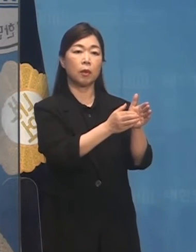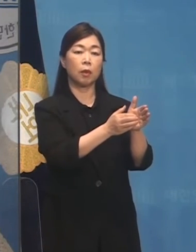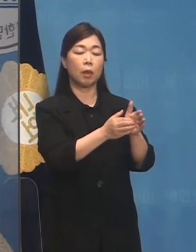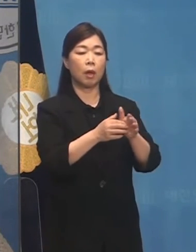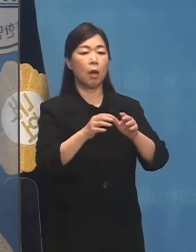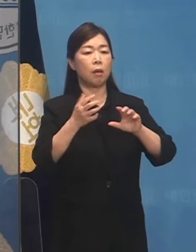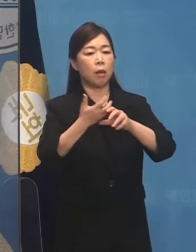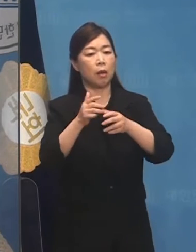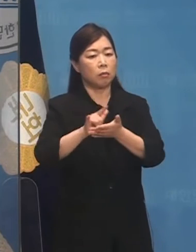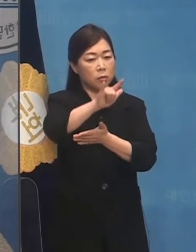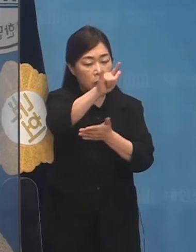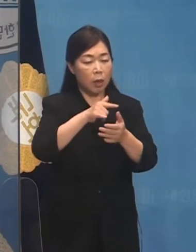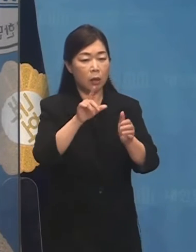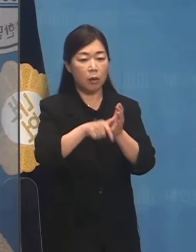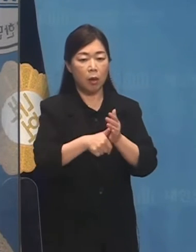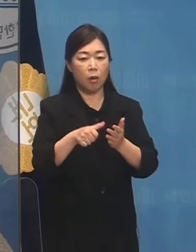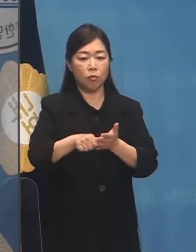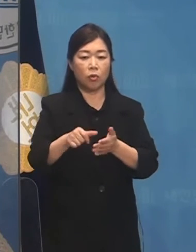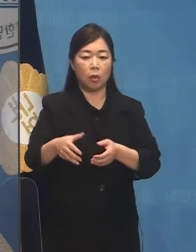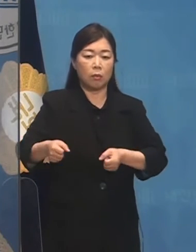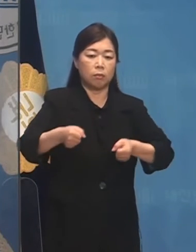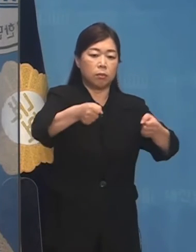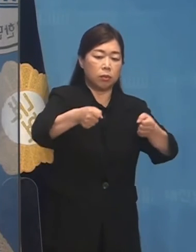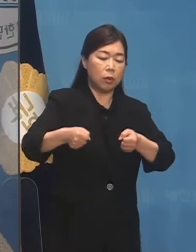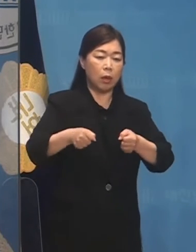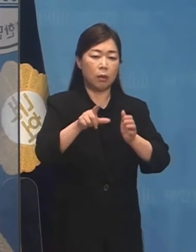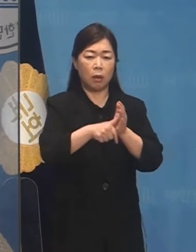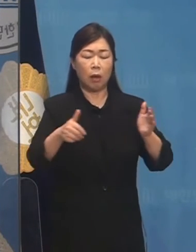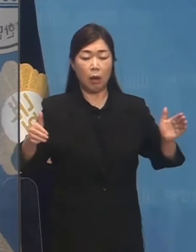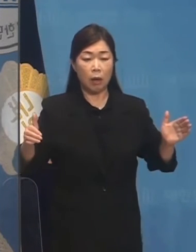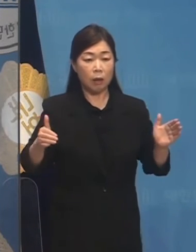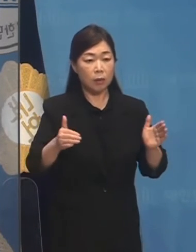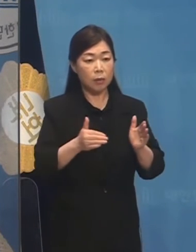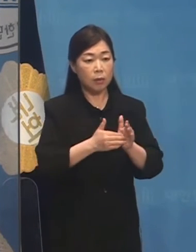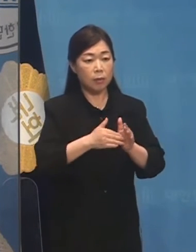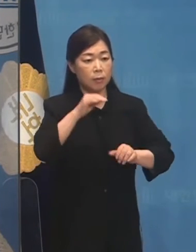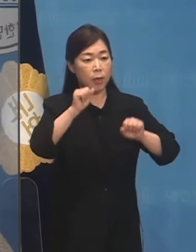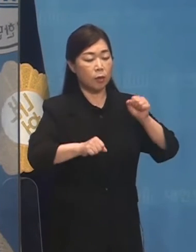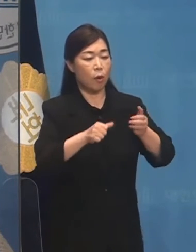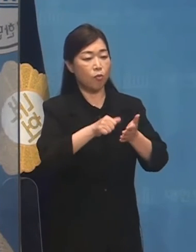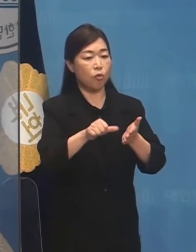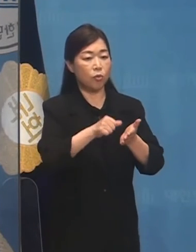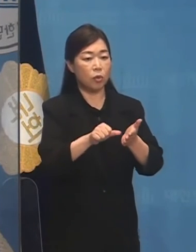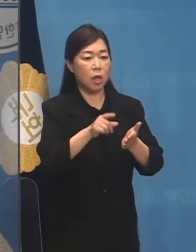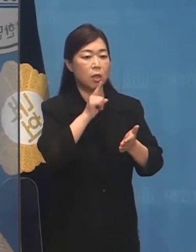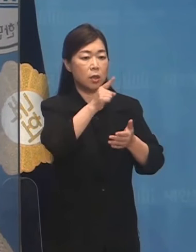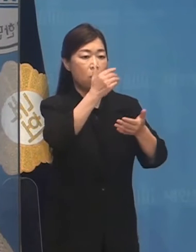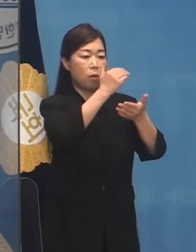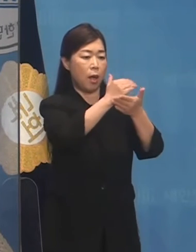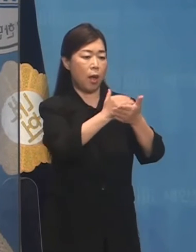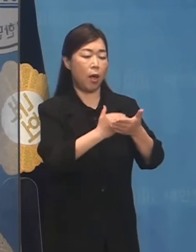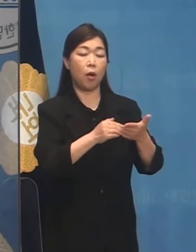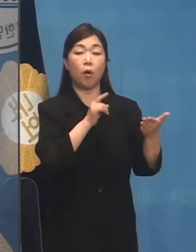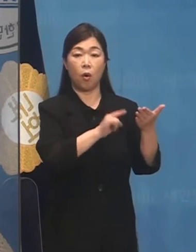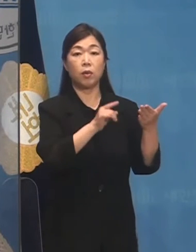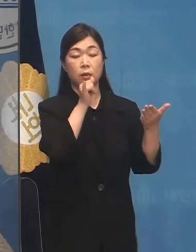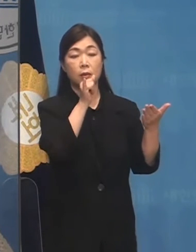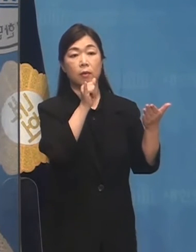출입국할 때 물건을 들고 나갔다가 들고 들어오는 그 물품 신고 내역이